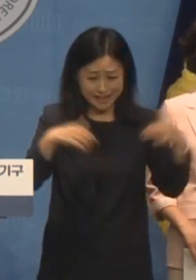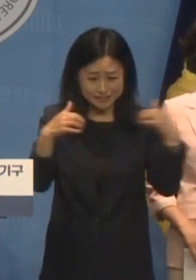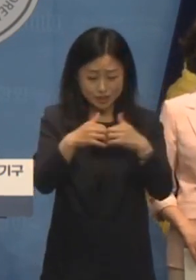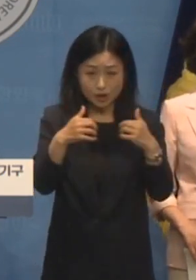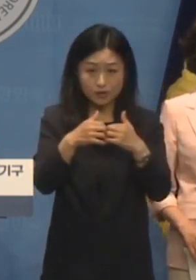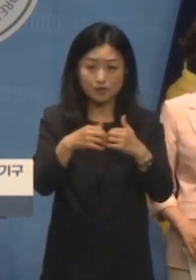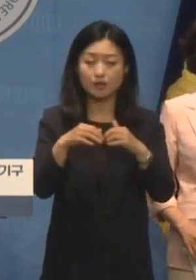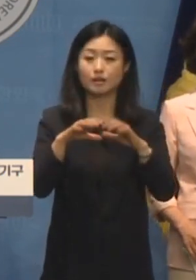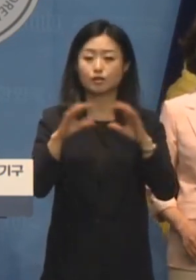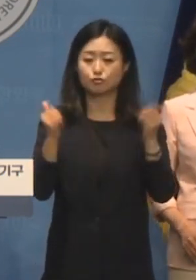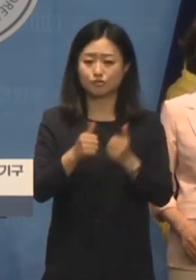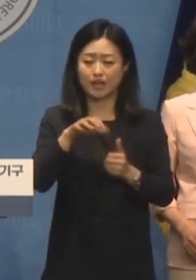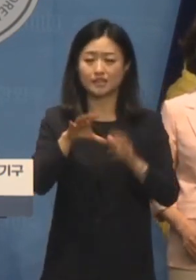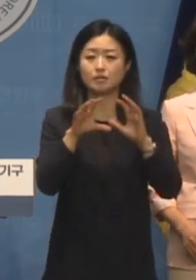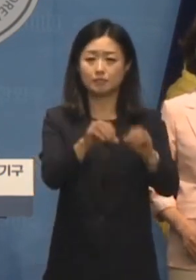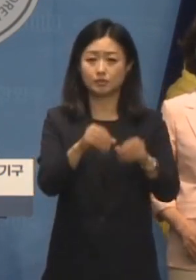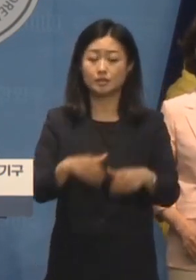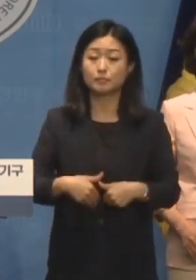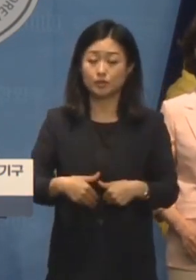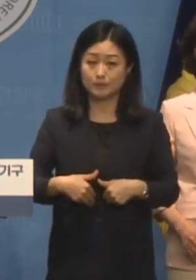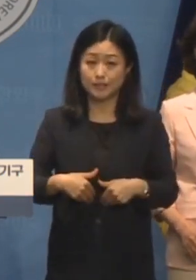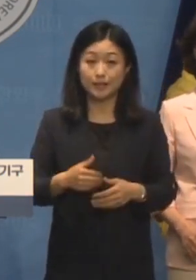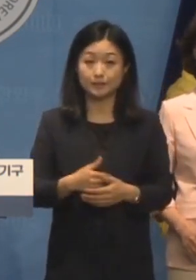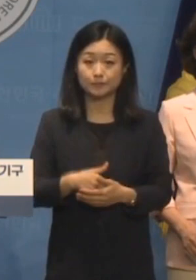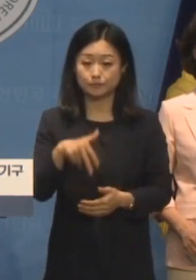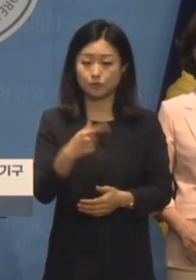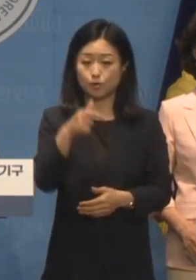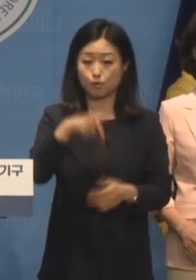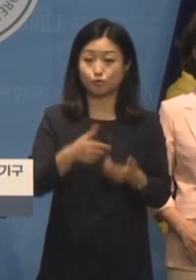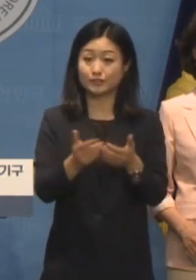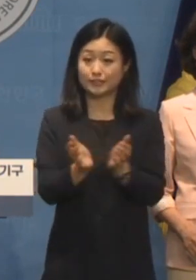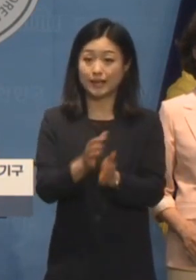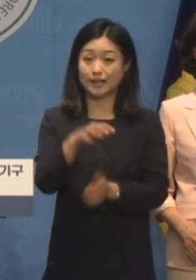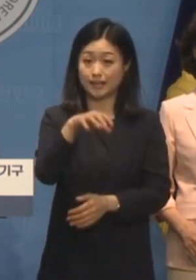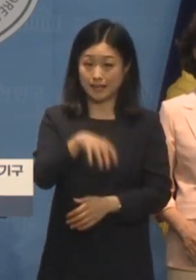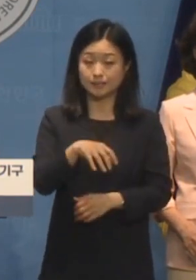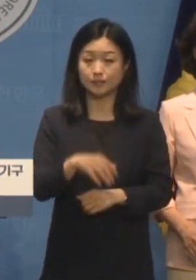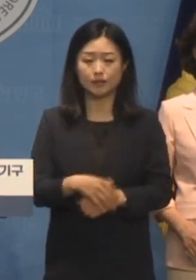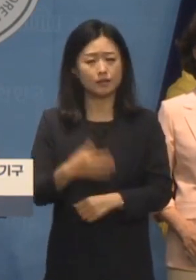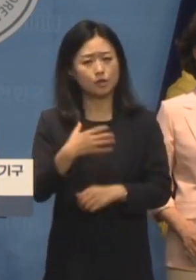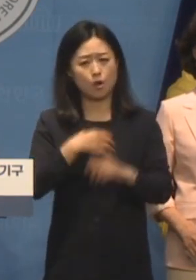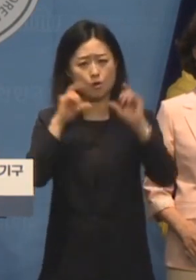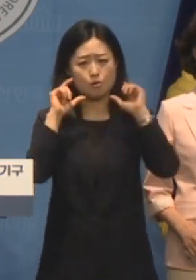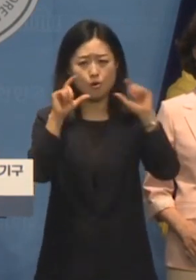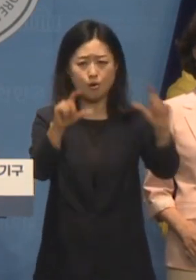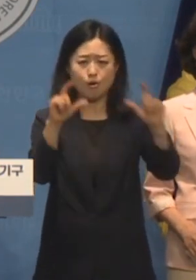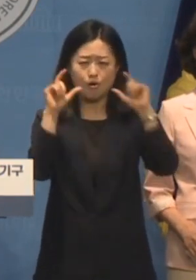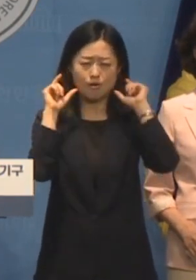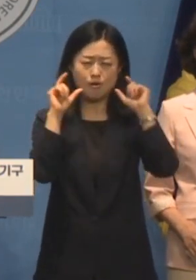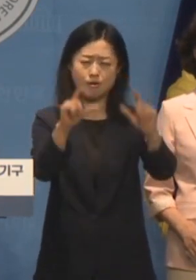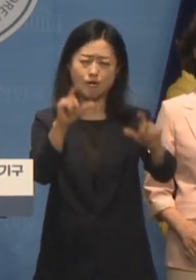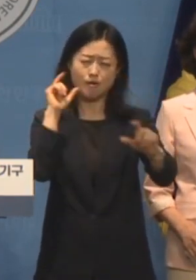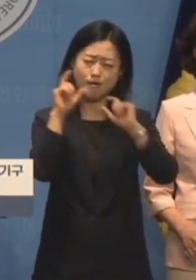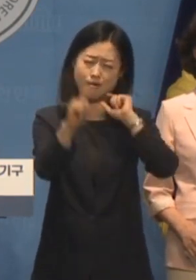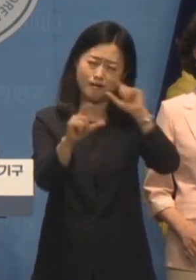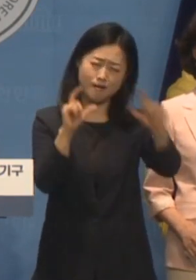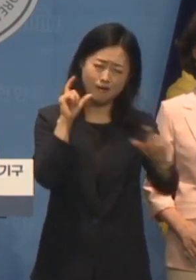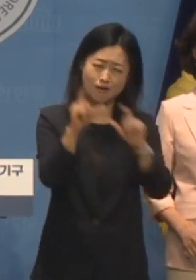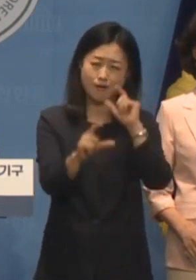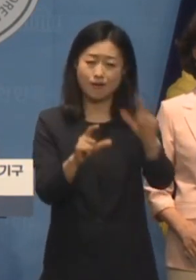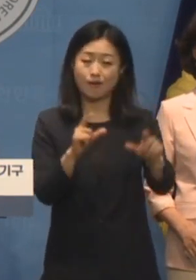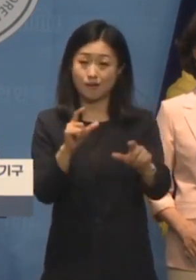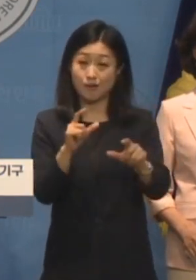멈춰 세워야 합니다 이전부터 저희 주국 신당은 의료 대란을 경고해 왔습니다 의료 대란을 피하기 위해